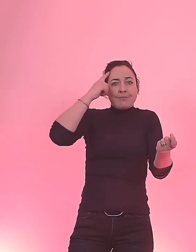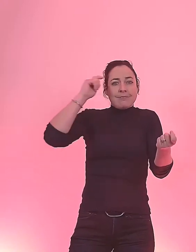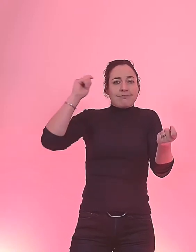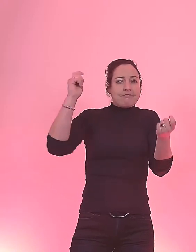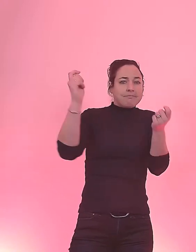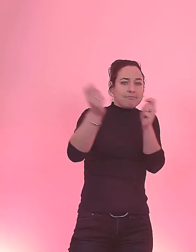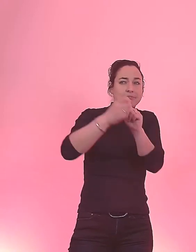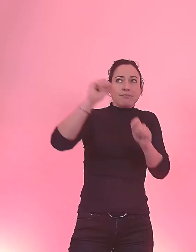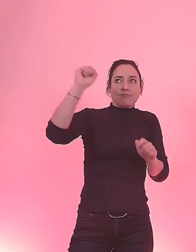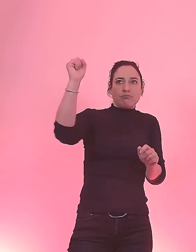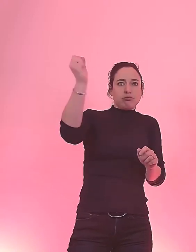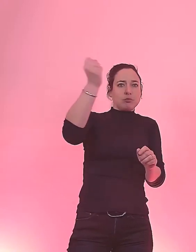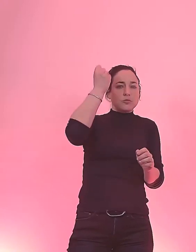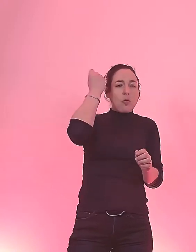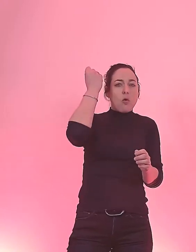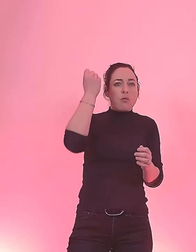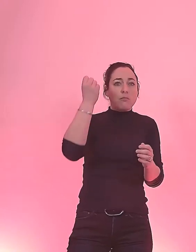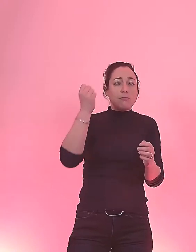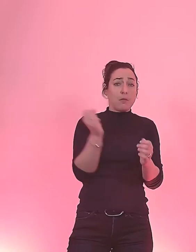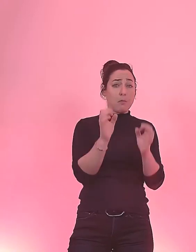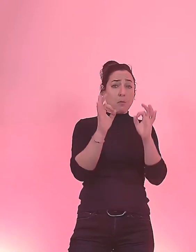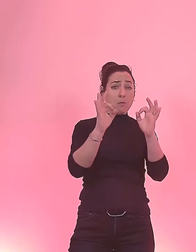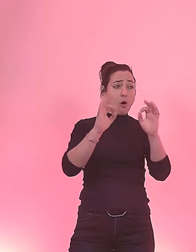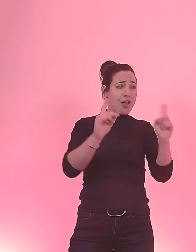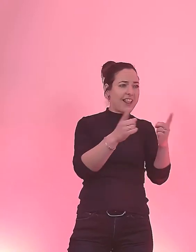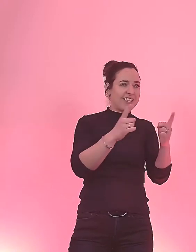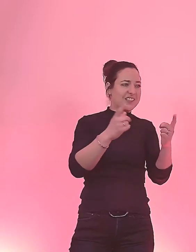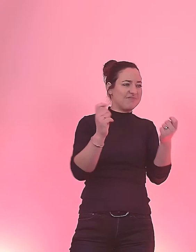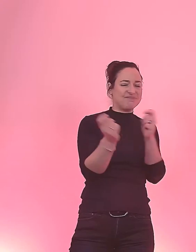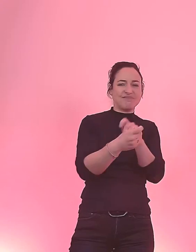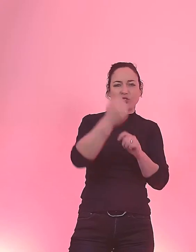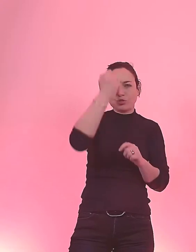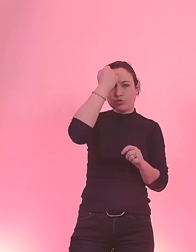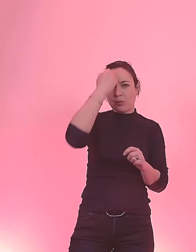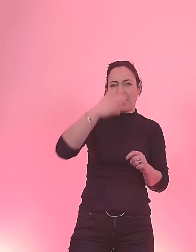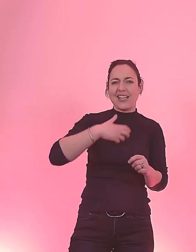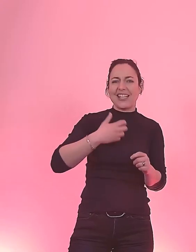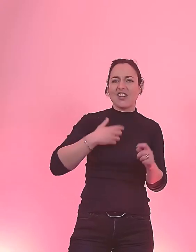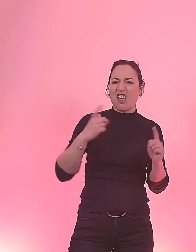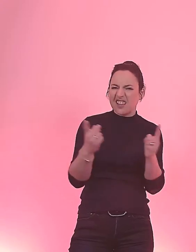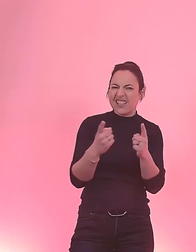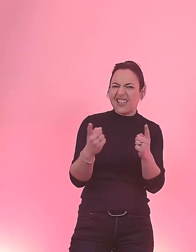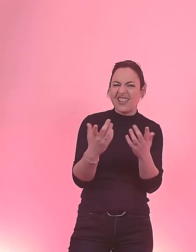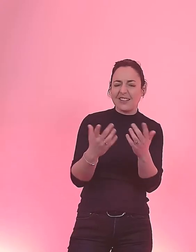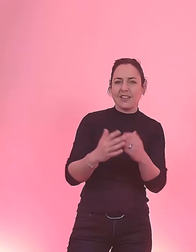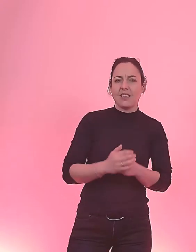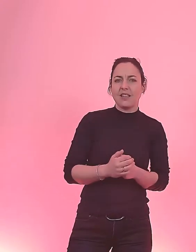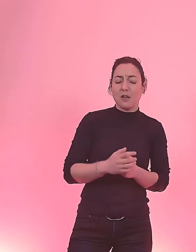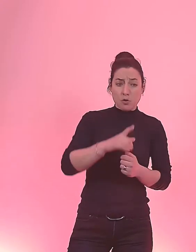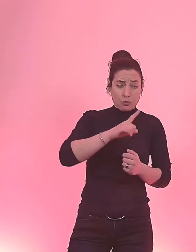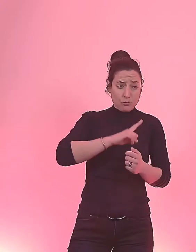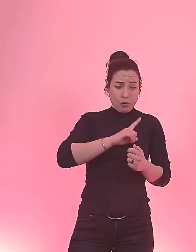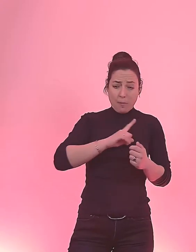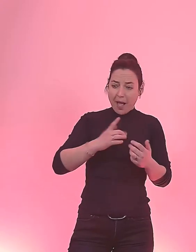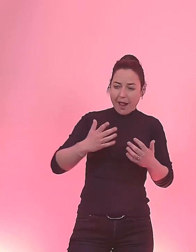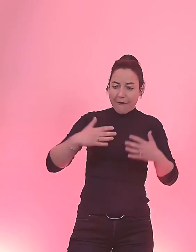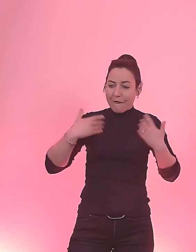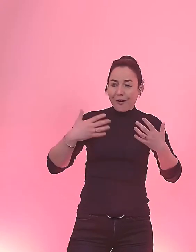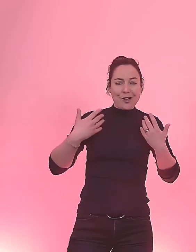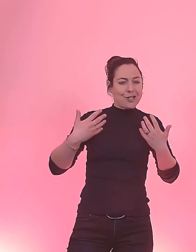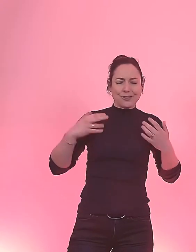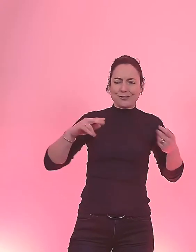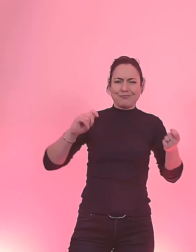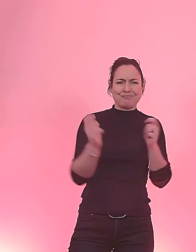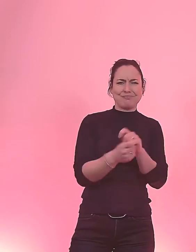het maar zo zijn dat dat een mooie leuk liedje een heel stom en irritant liedje wordt dat dat waar je normaal je vreugde uit vormt dat je dit nu